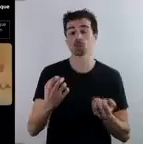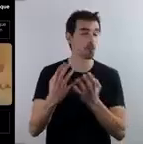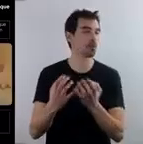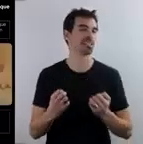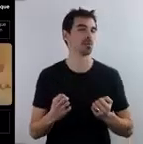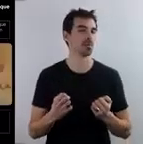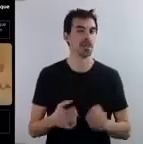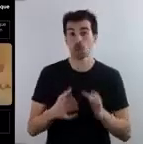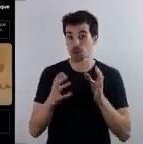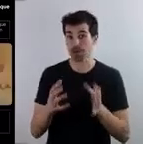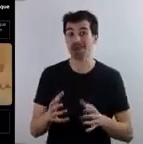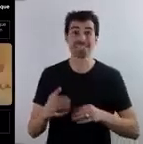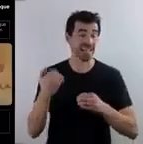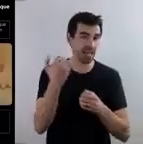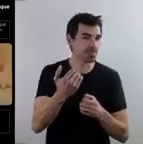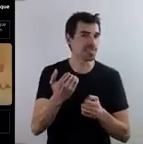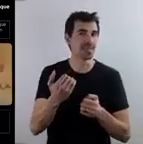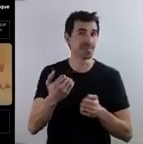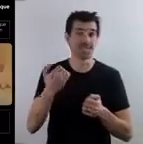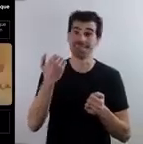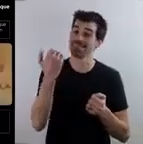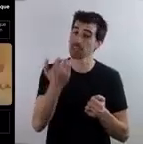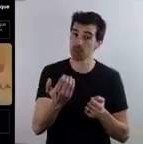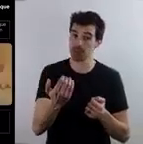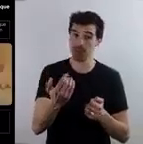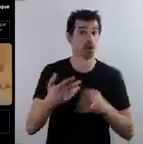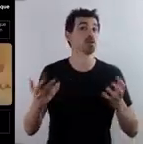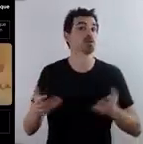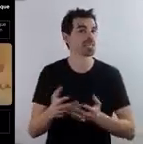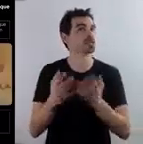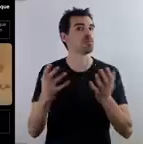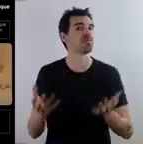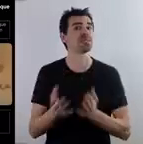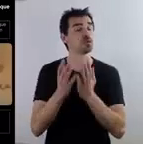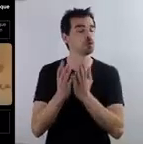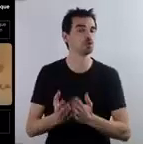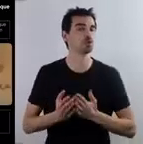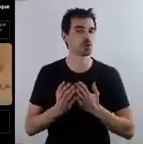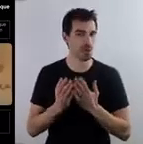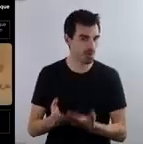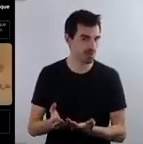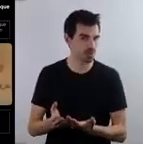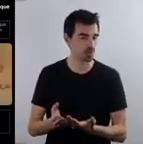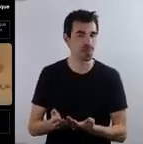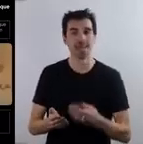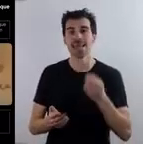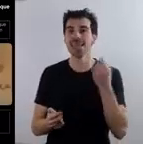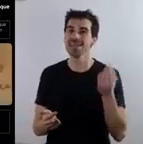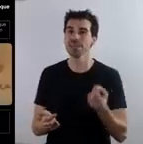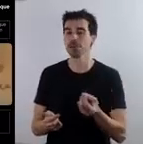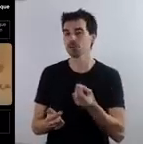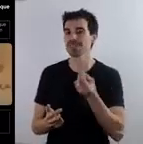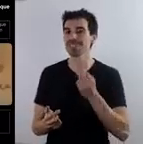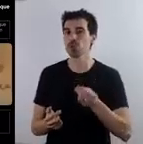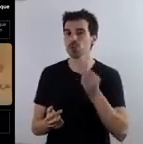réponse à son propre étirement. Ce réflexe est rapide, il est stéréotypé, alors ça veut dire qu'il se manifeste toujours de la même façon et